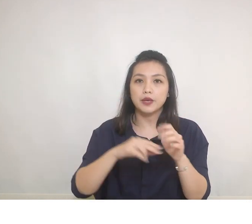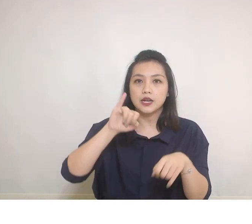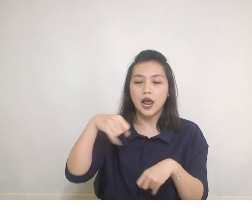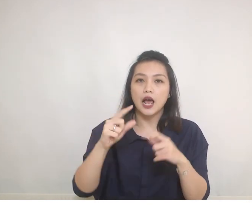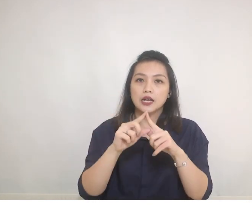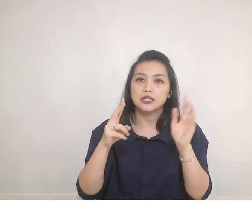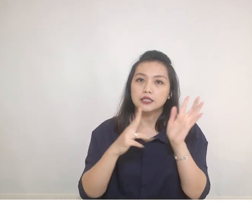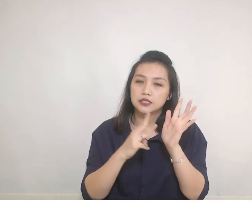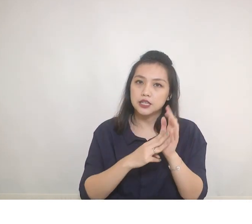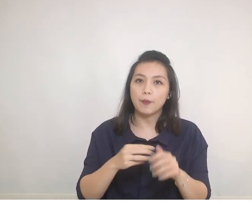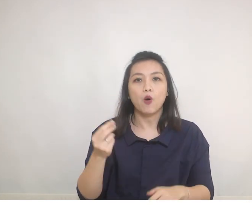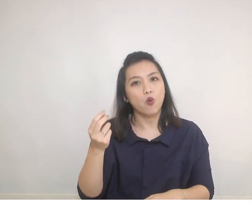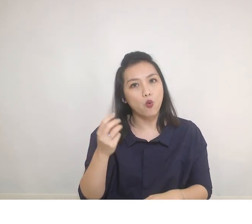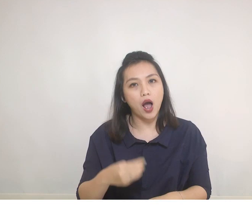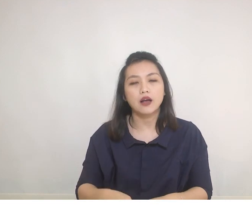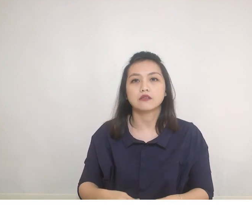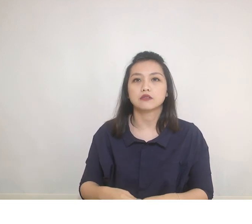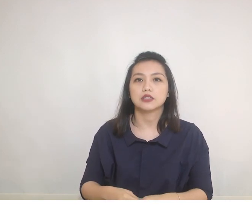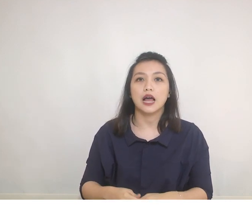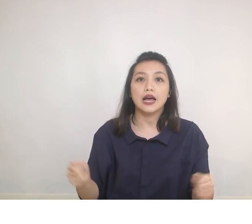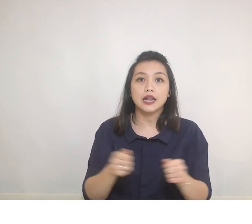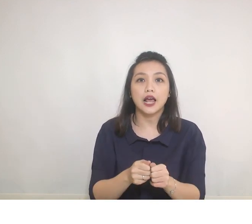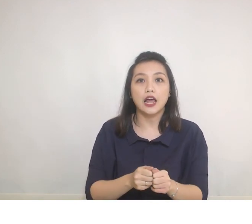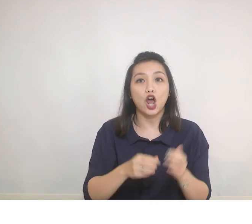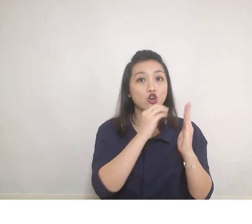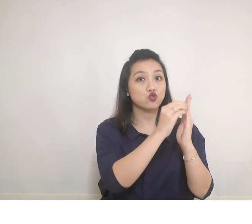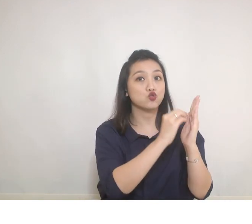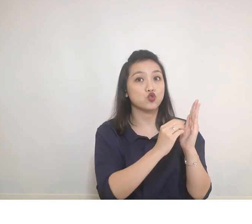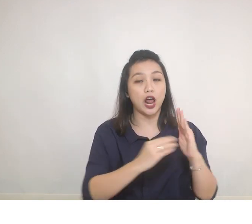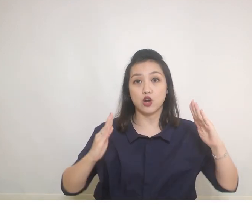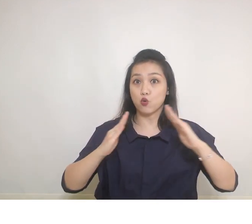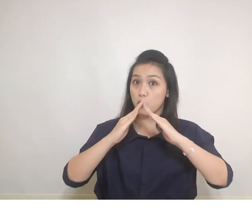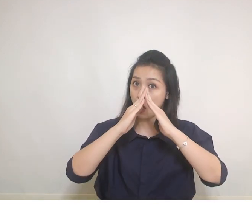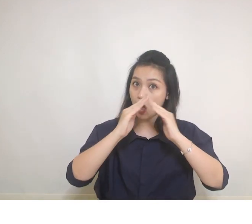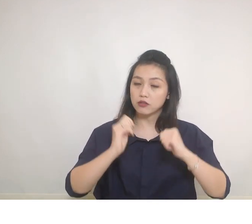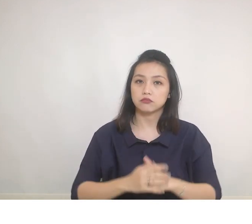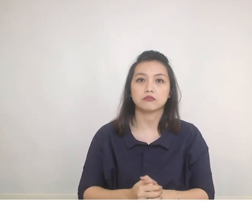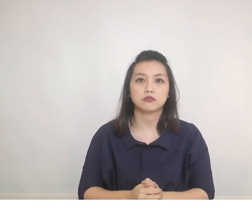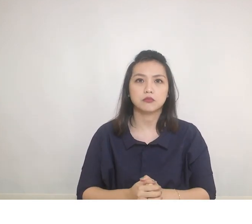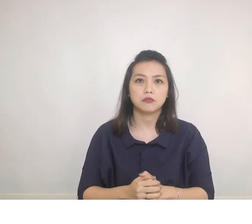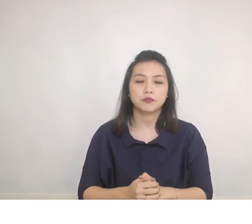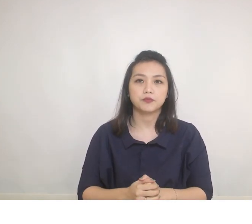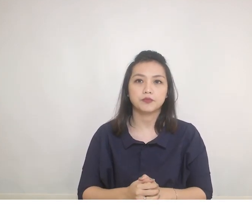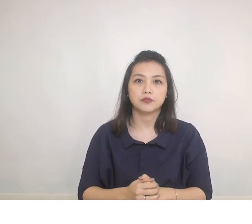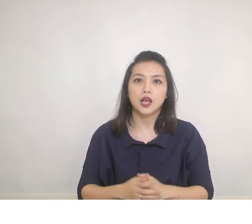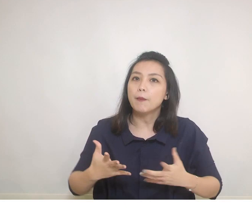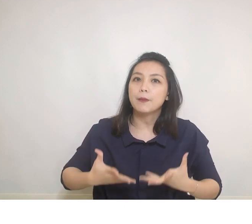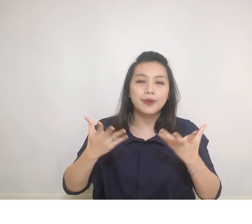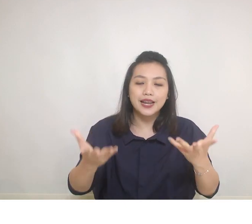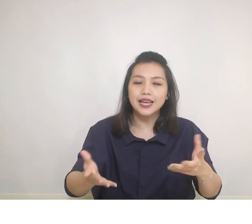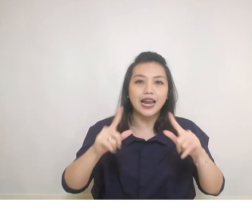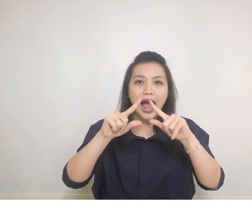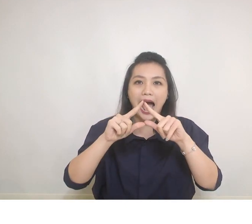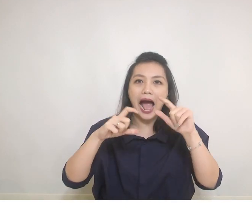dari angan-angan saya ini gitu. Dan sebentar, maksudnya Anda memberikan aset Anda yang terbesar yang Anda miliki. Iya,